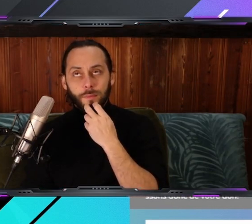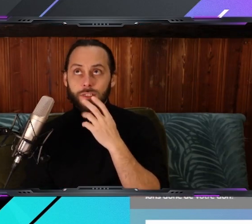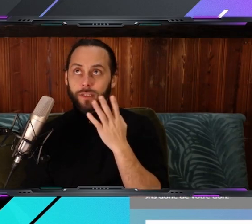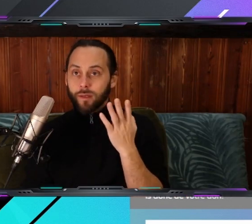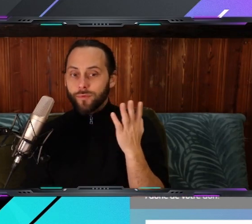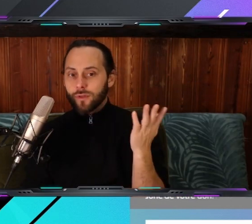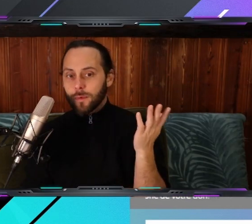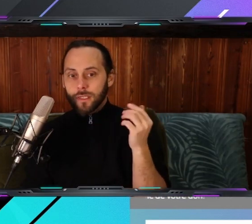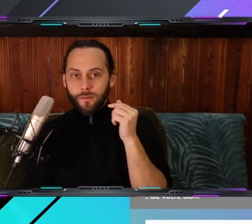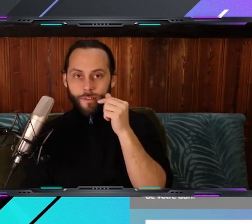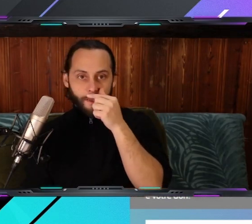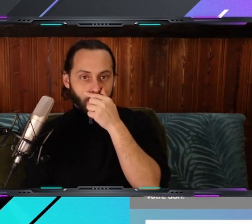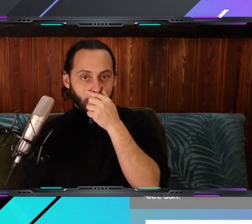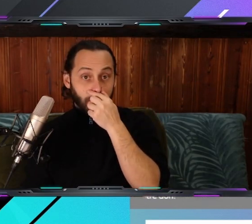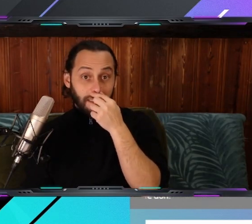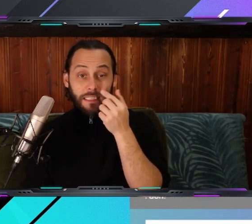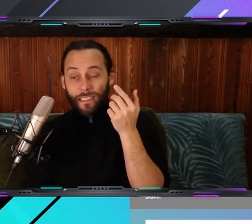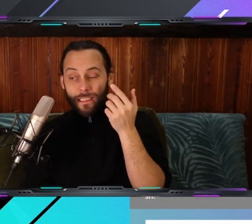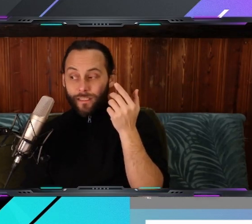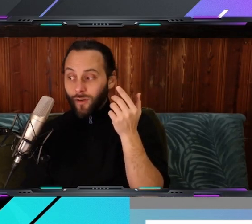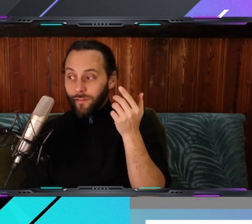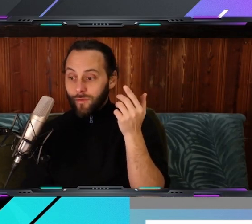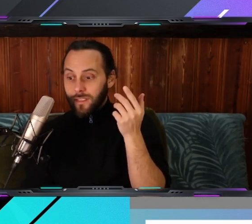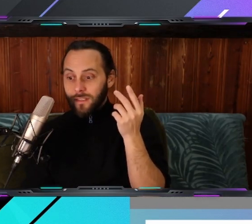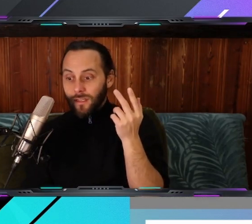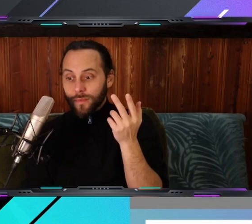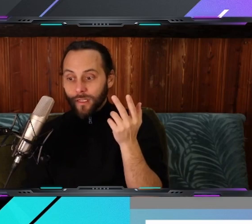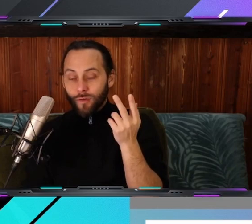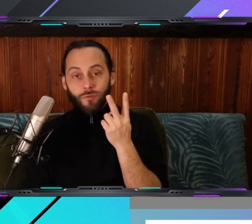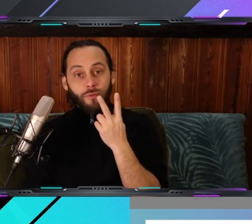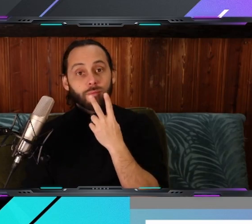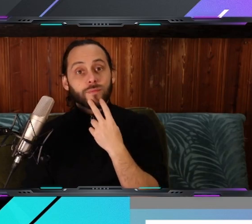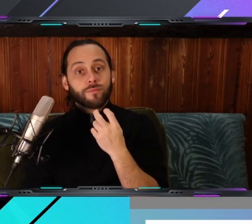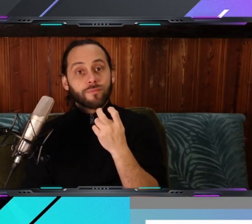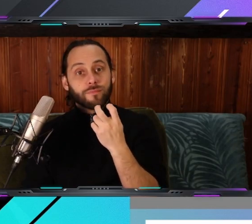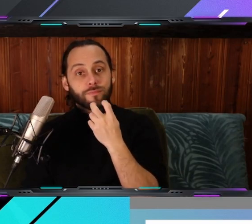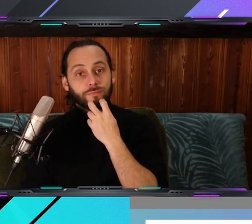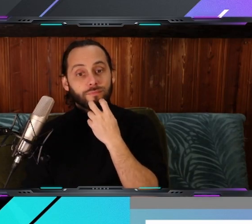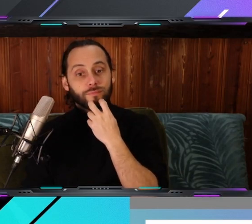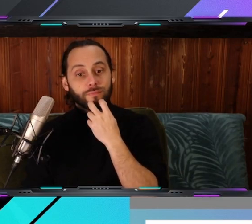Framboise. Après, je sais qu'il y a plusieurs manières de le signer. On va voir si c'est comme ça qu'ils le font.